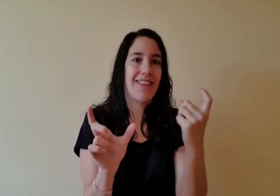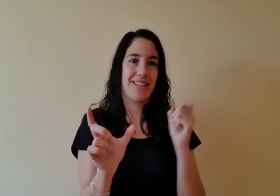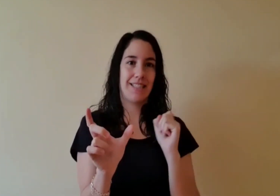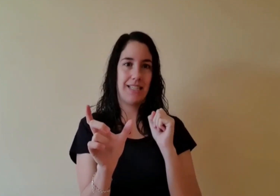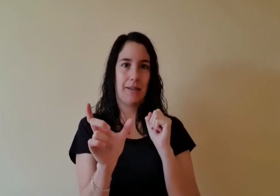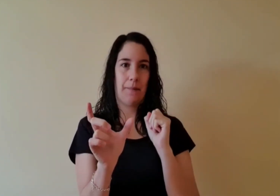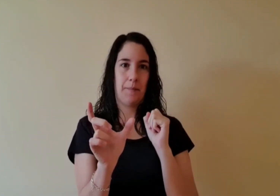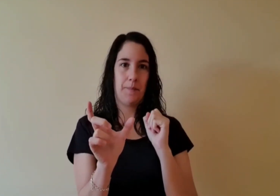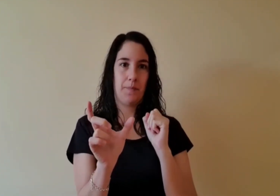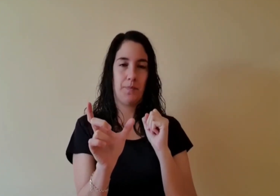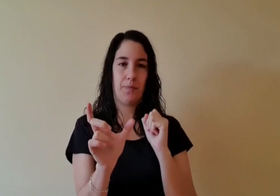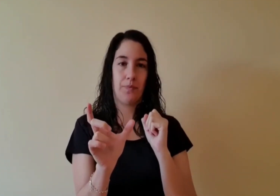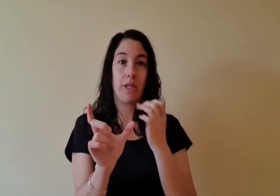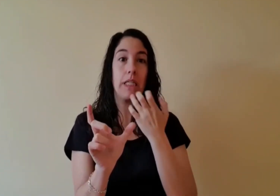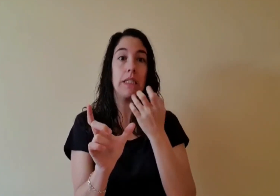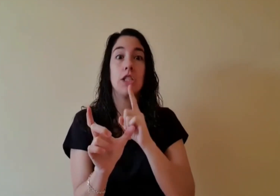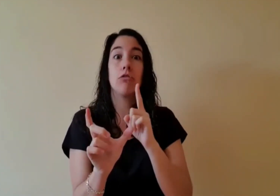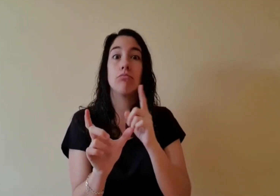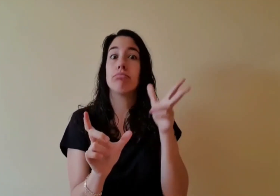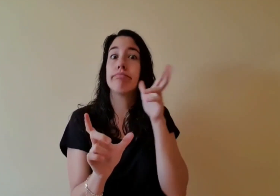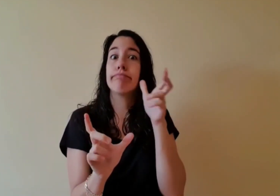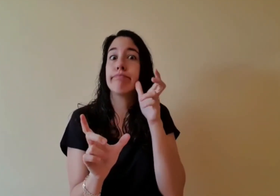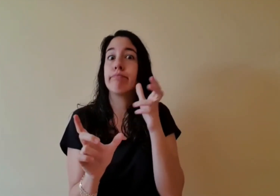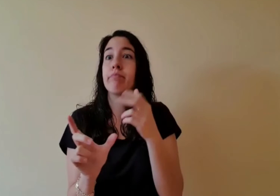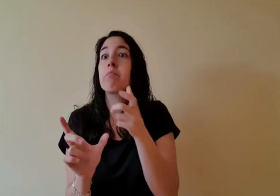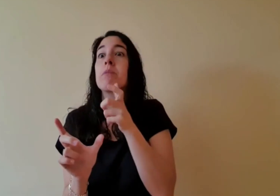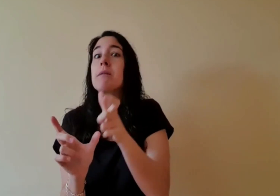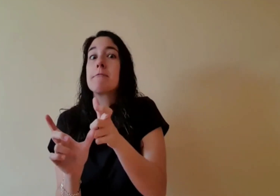tanto arte, hace su